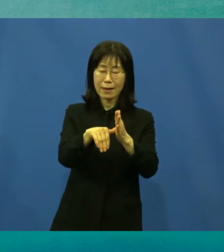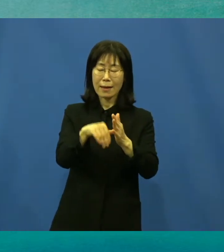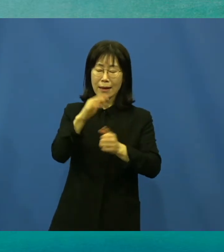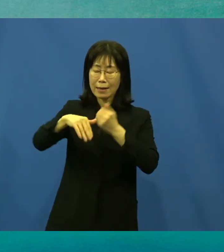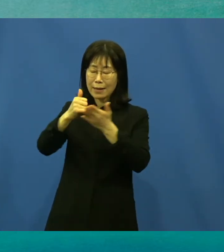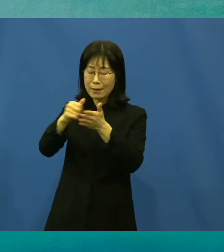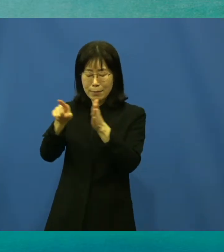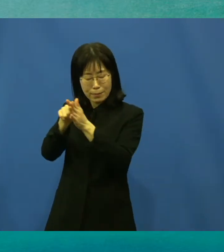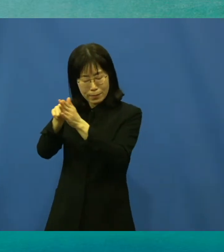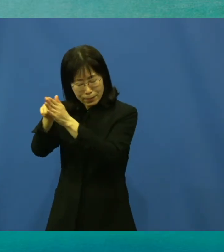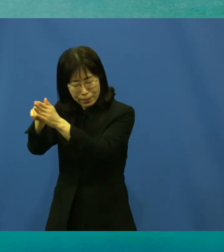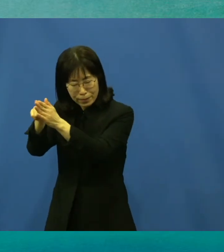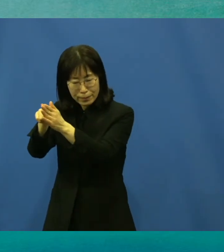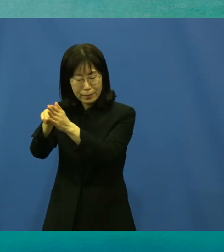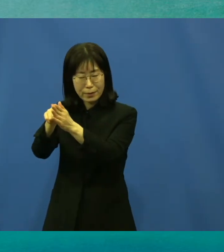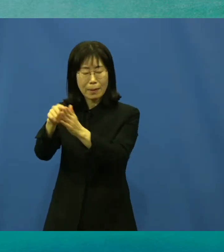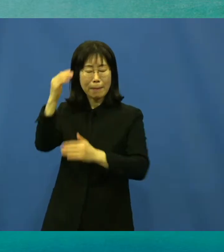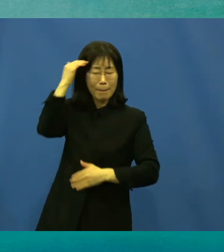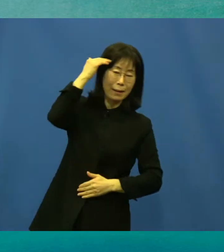만듭니다.